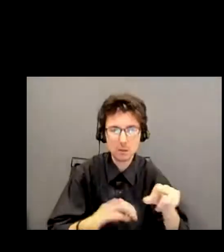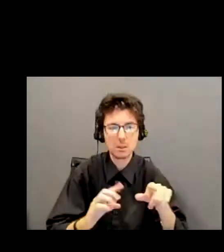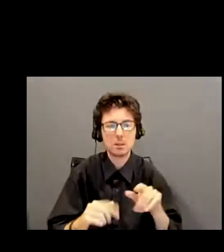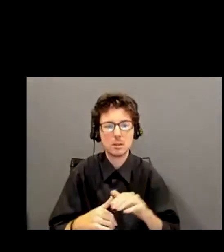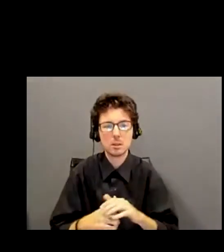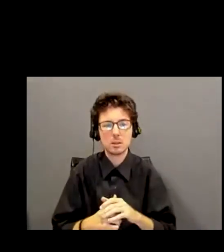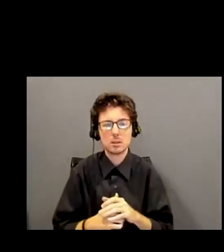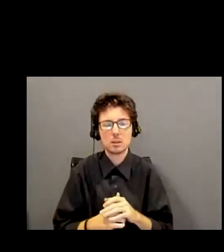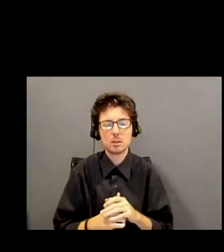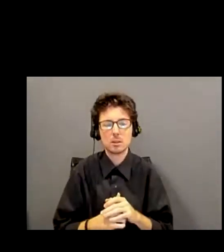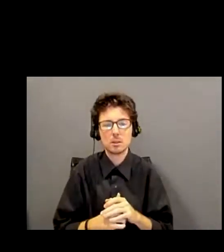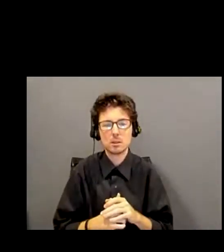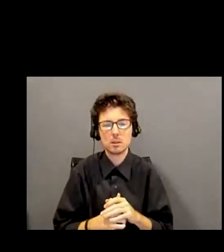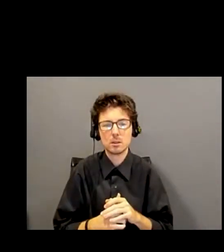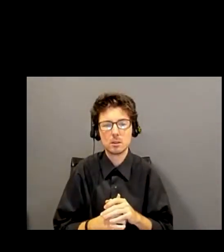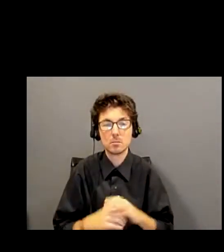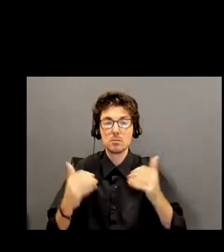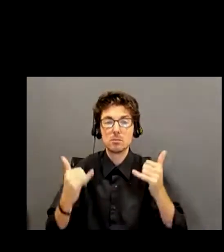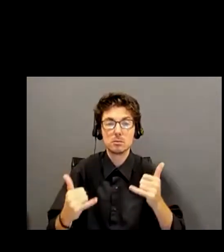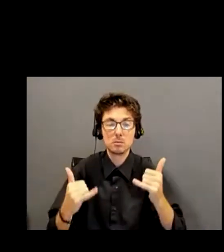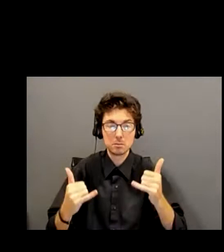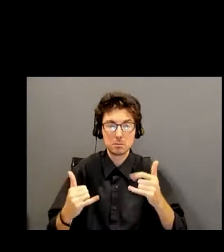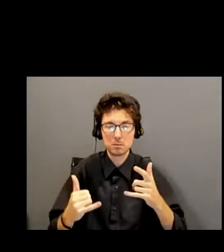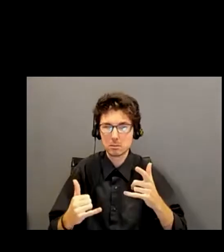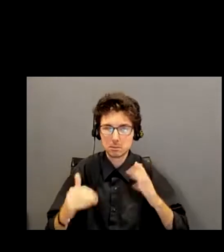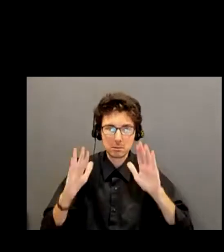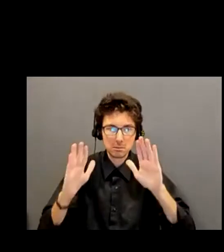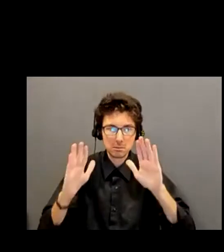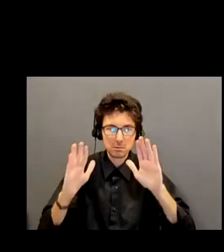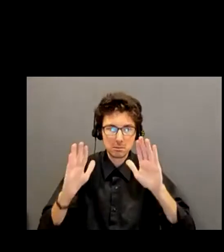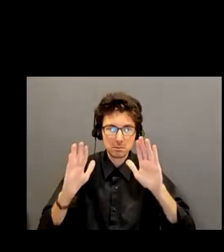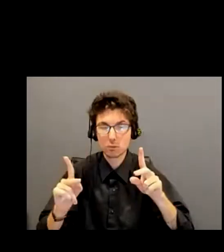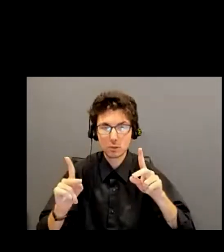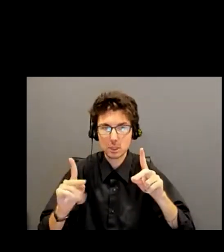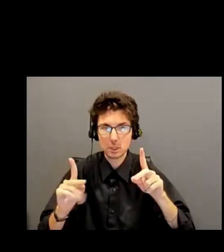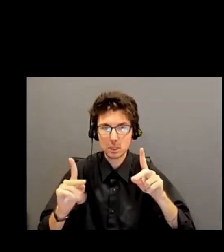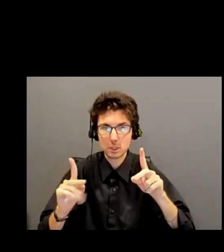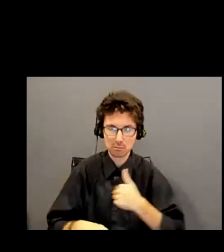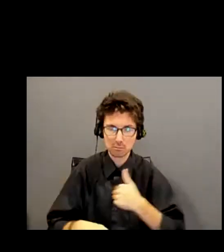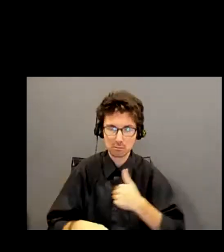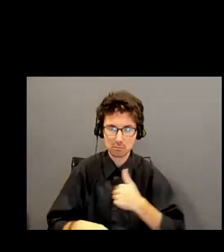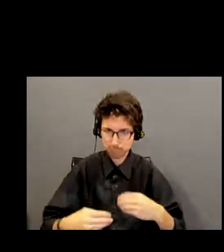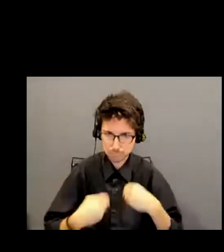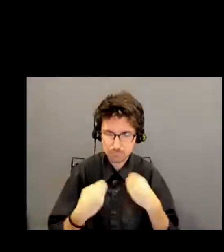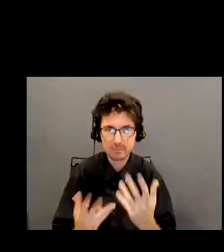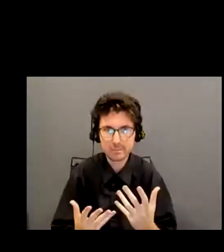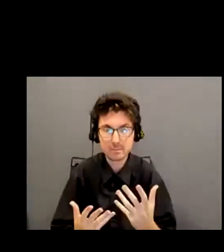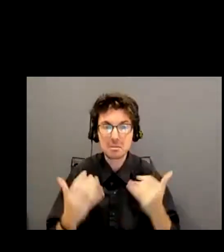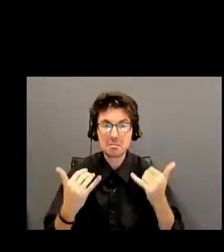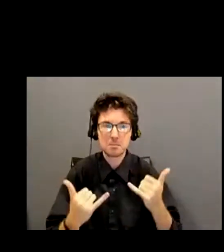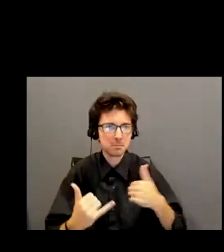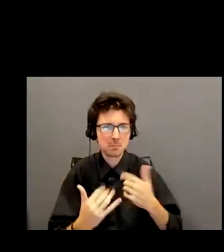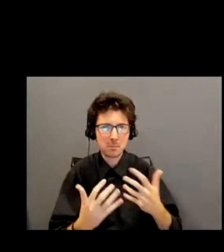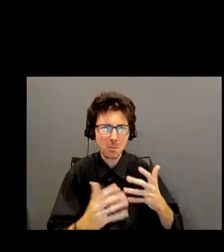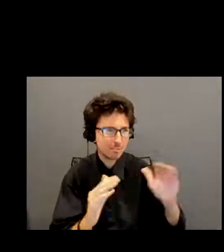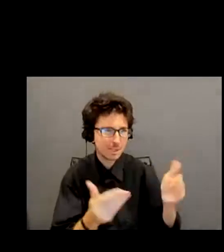them. I would like firstly introduce an incredible organization,